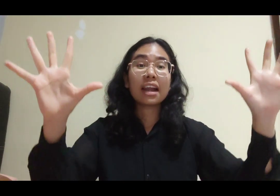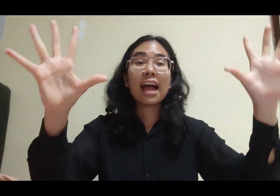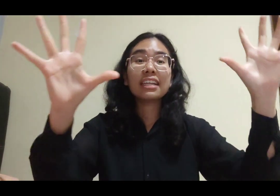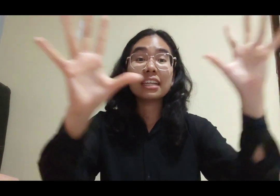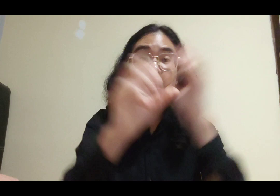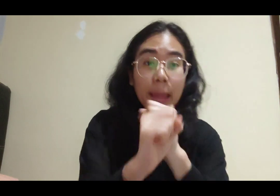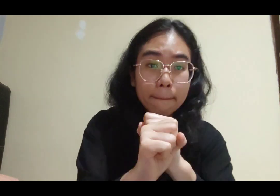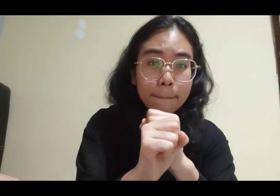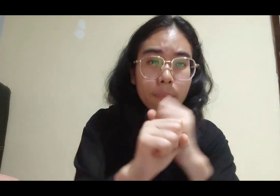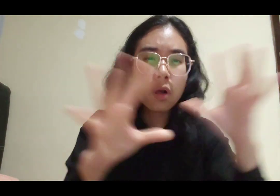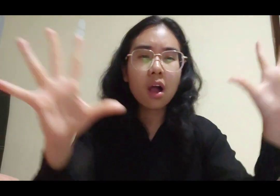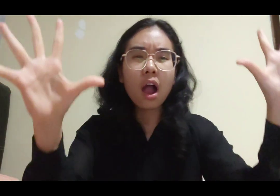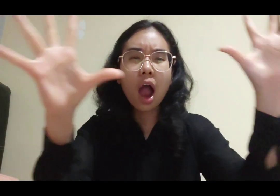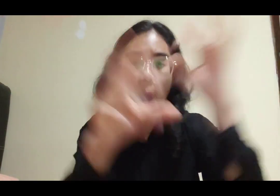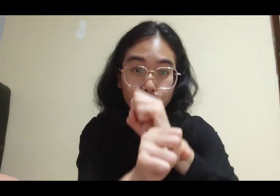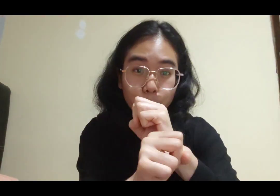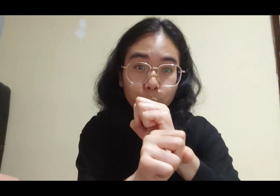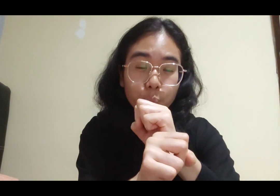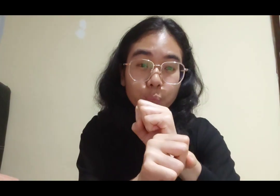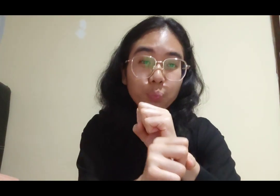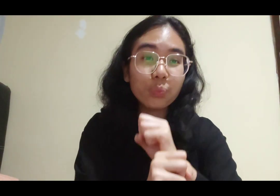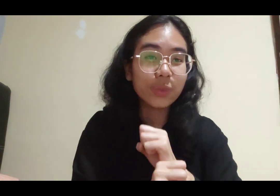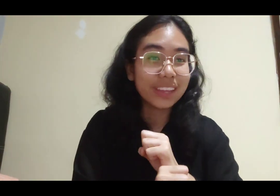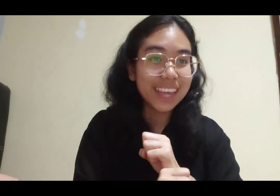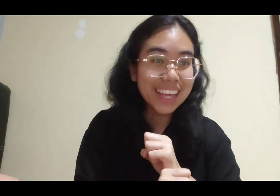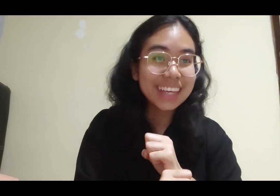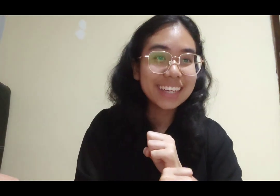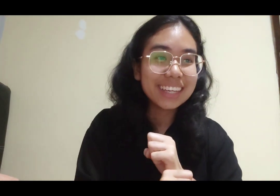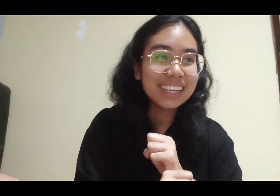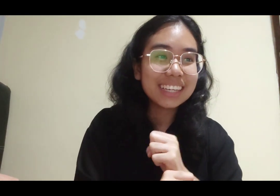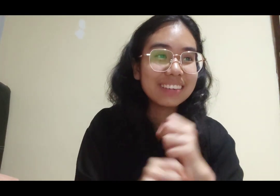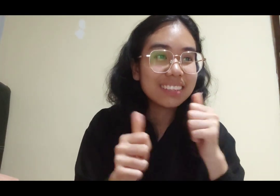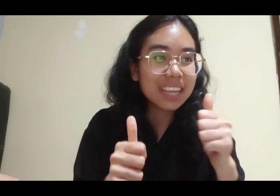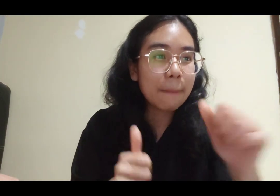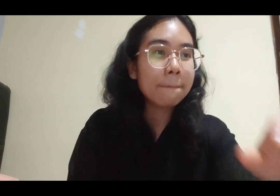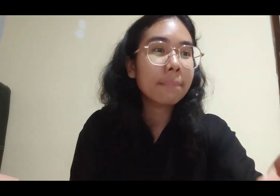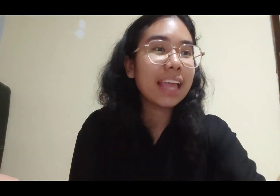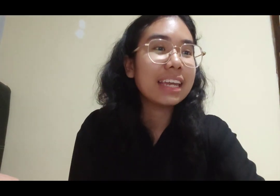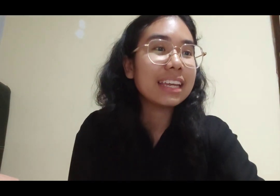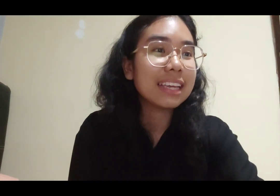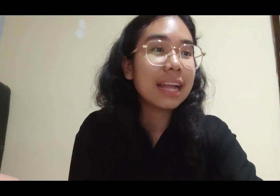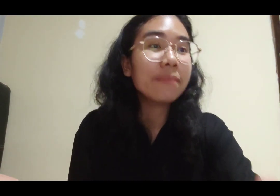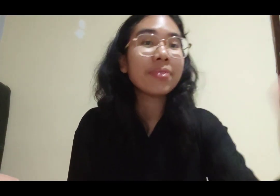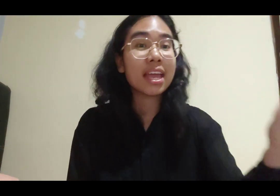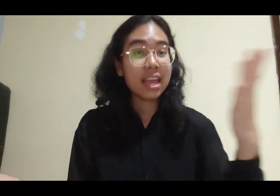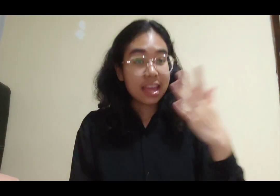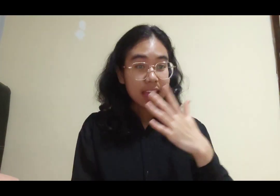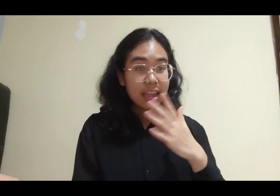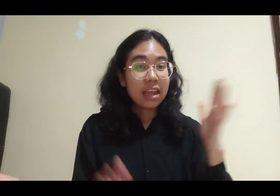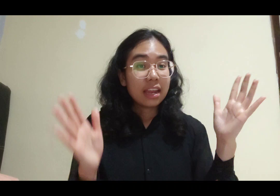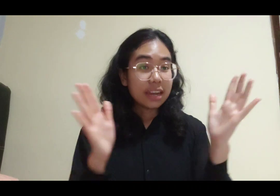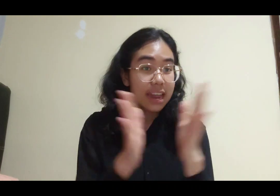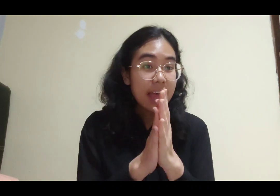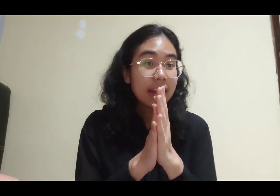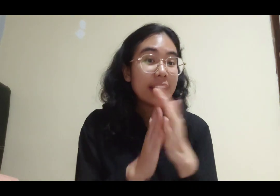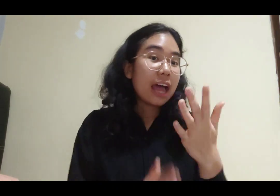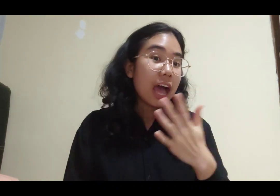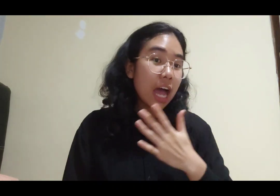terang jadi gelap. Wow. Oke? Sah? Endingnya, dan